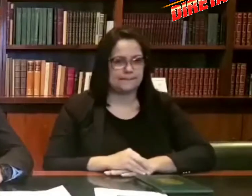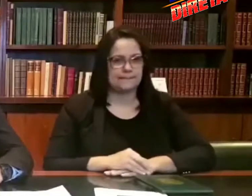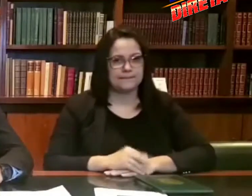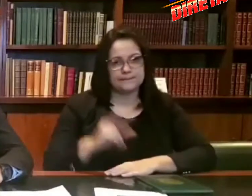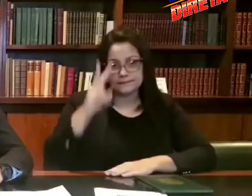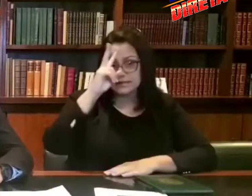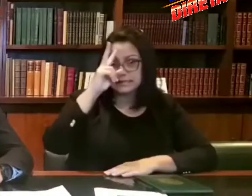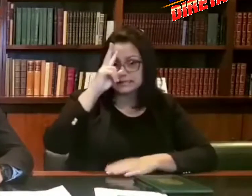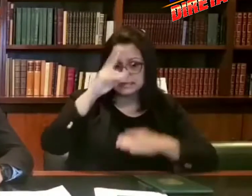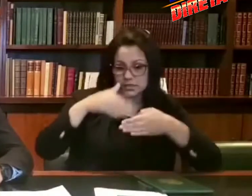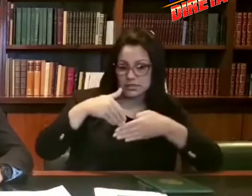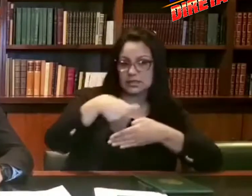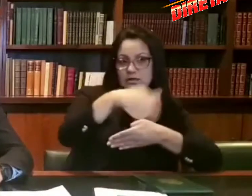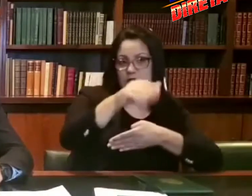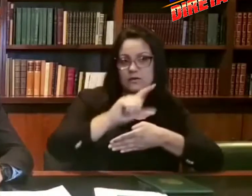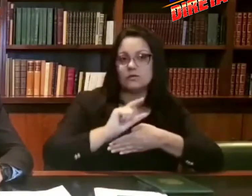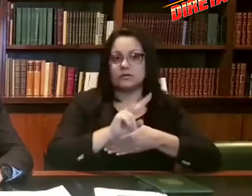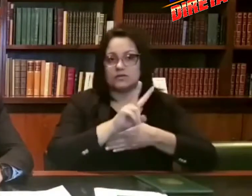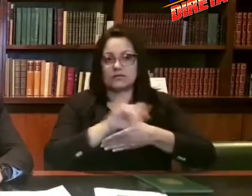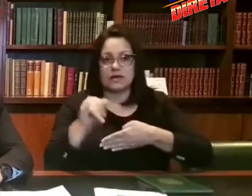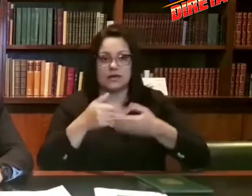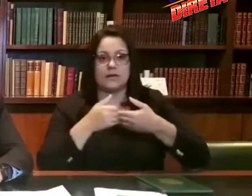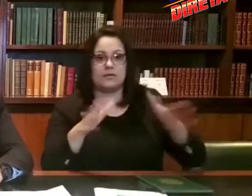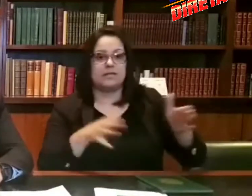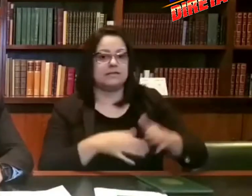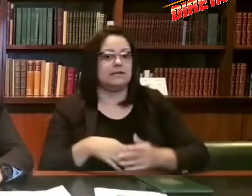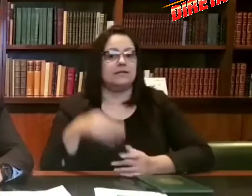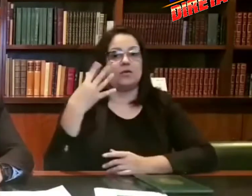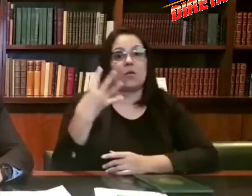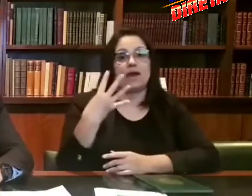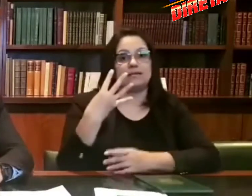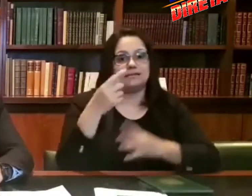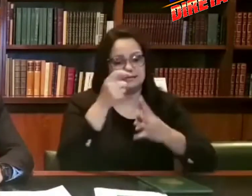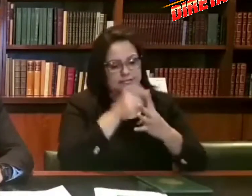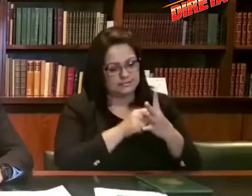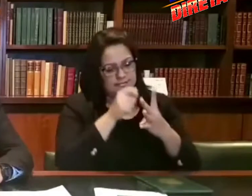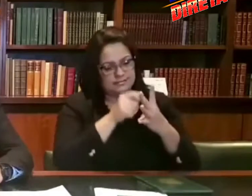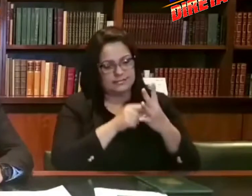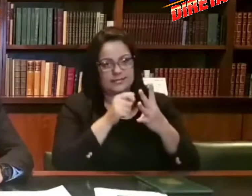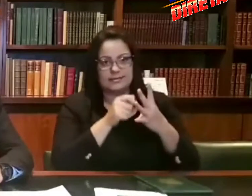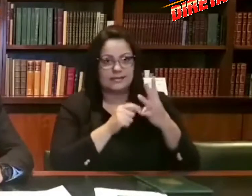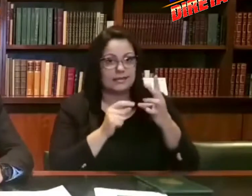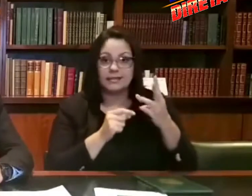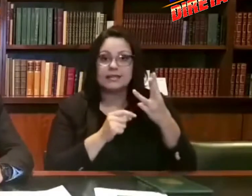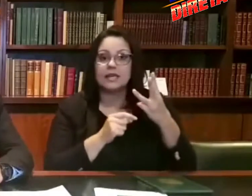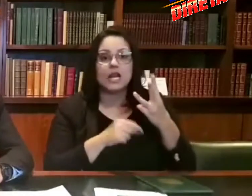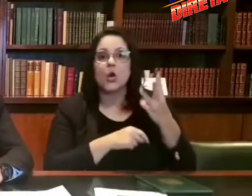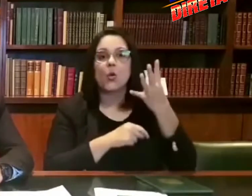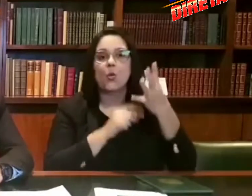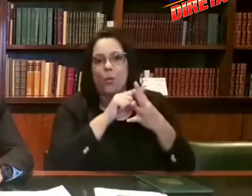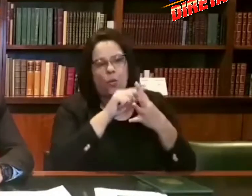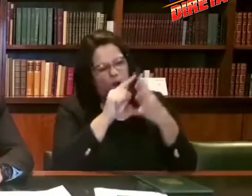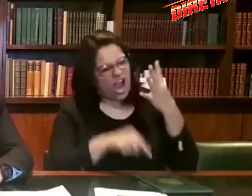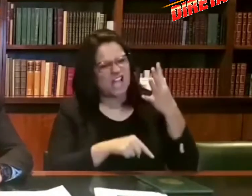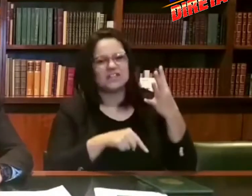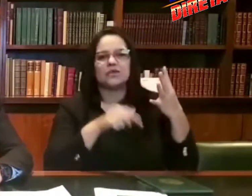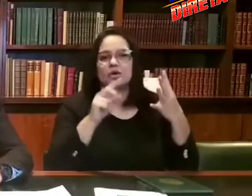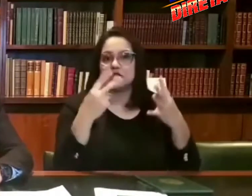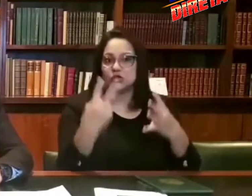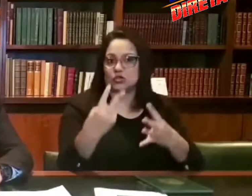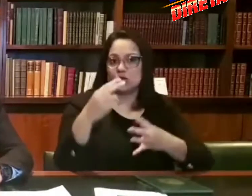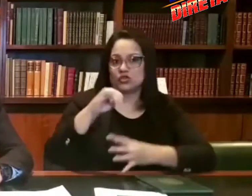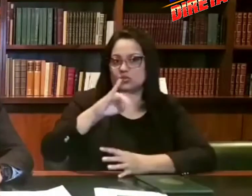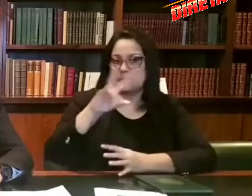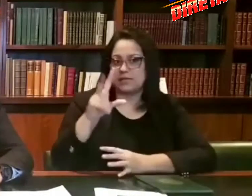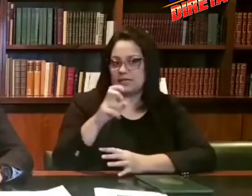de segunda-feira, ampliará para 4 meses de pausa. Todos os 2 milhões e 300 que já